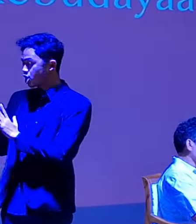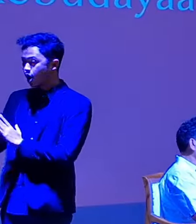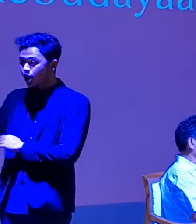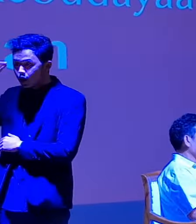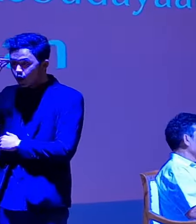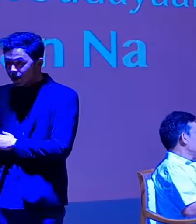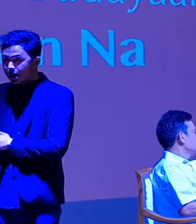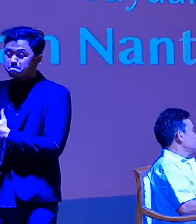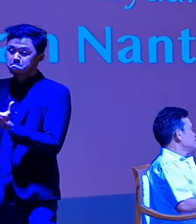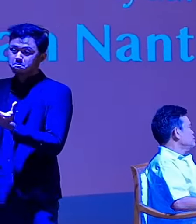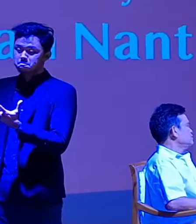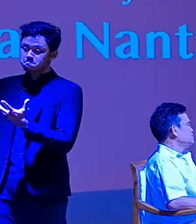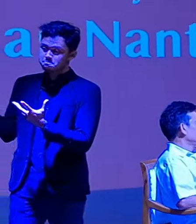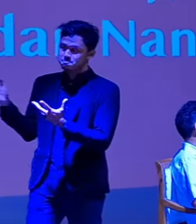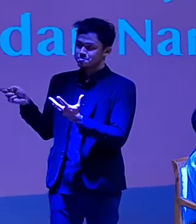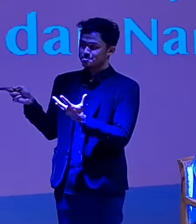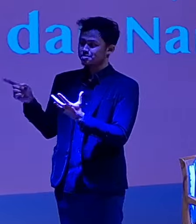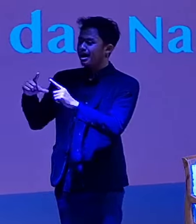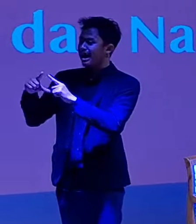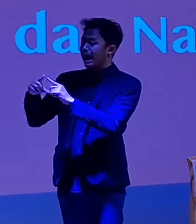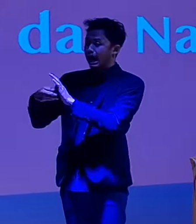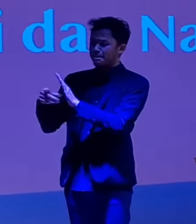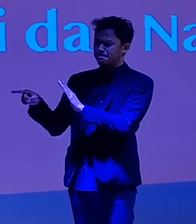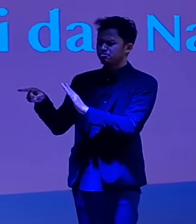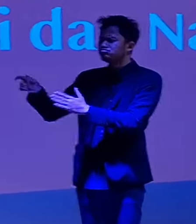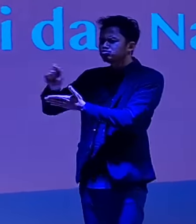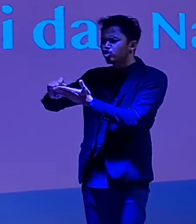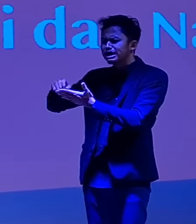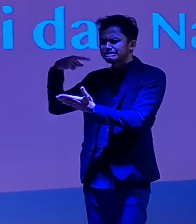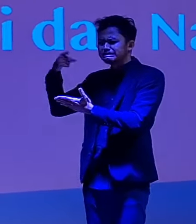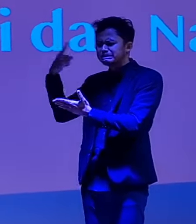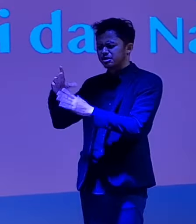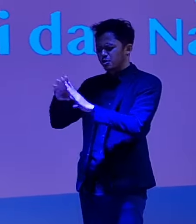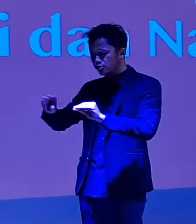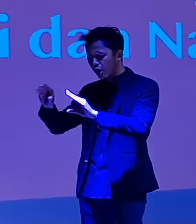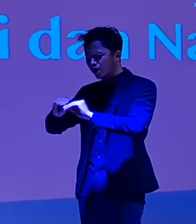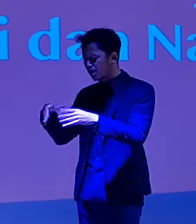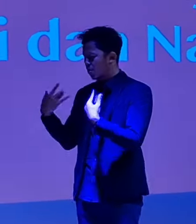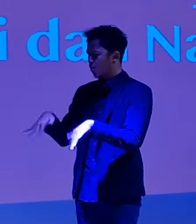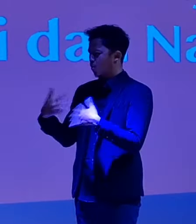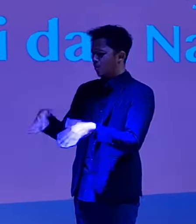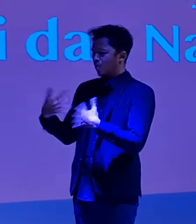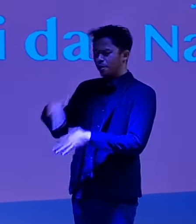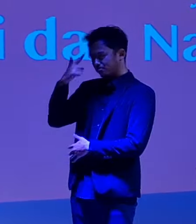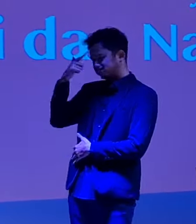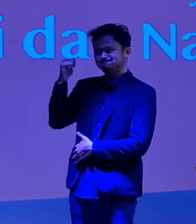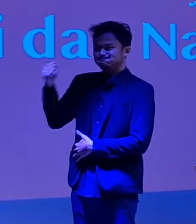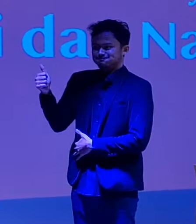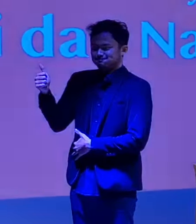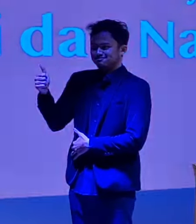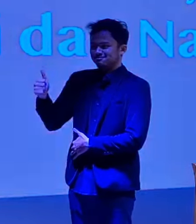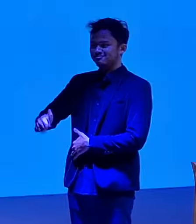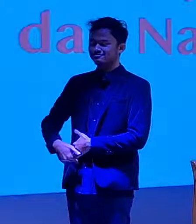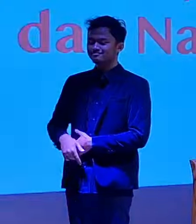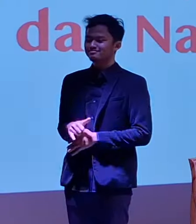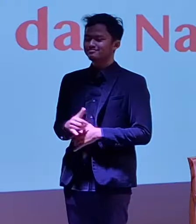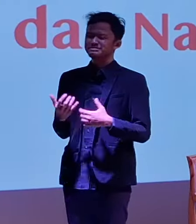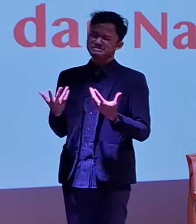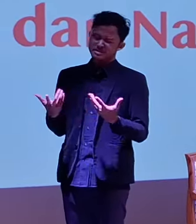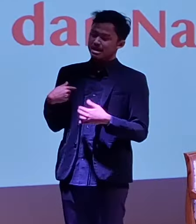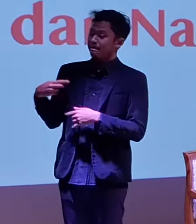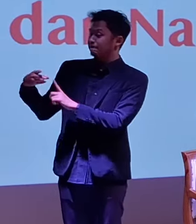kampus dikenal sebagai penulis yang produktif, sastrawan juga ya. Belakangan lebih kencang